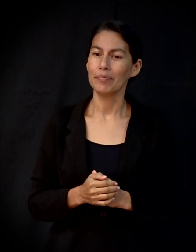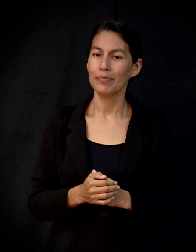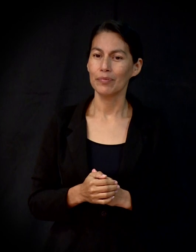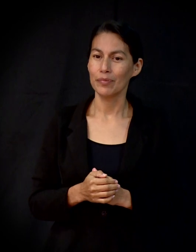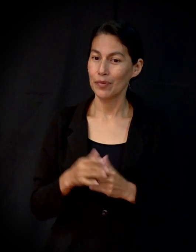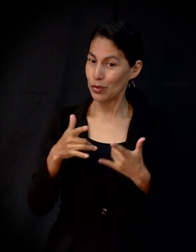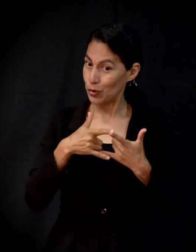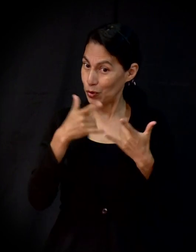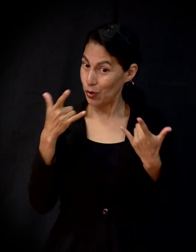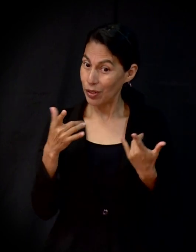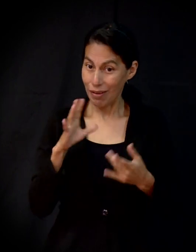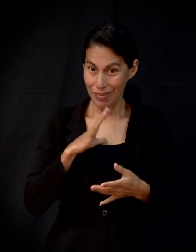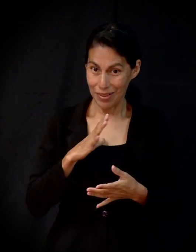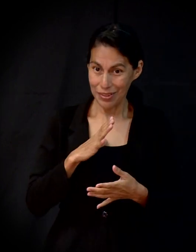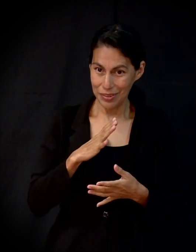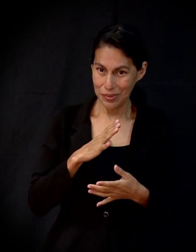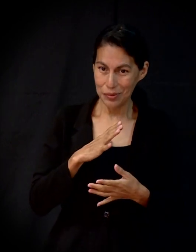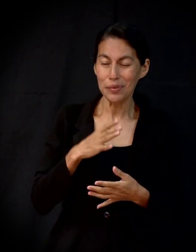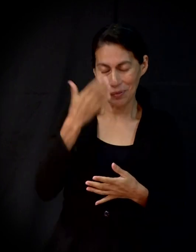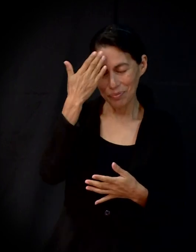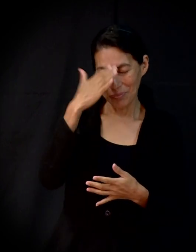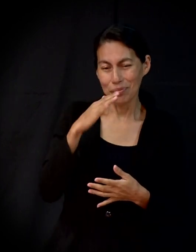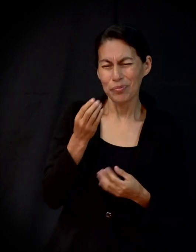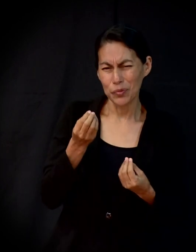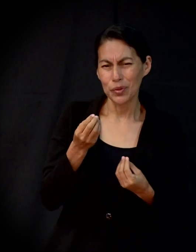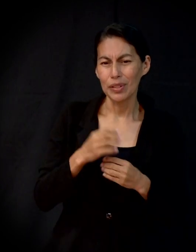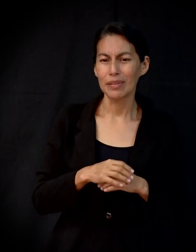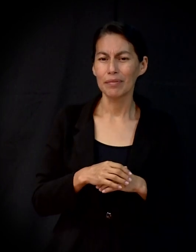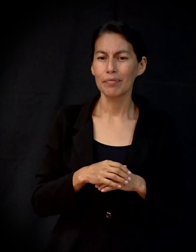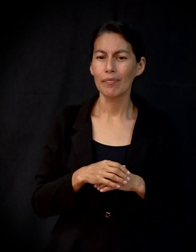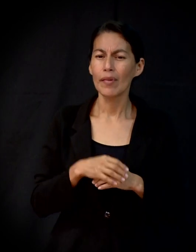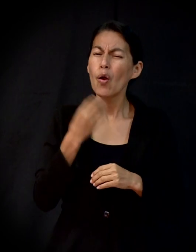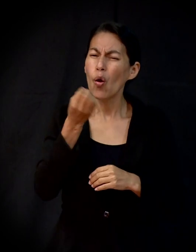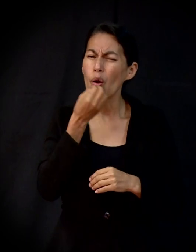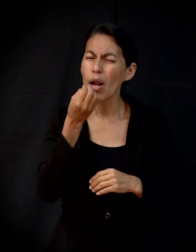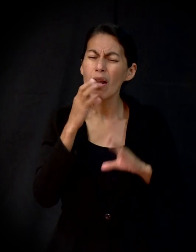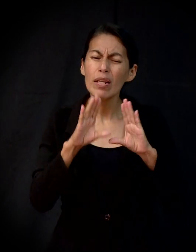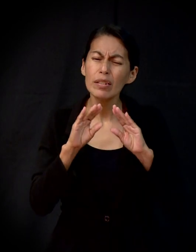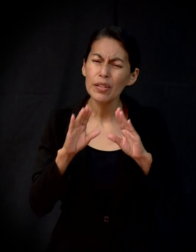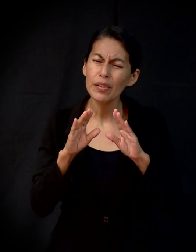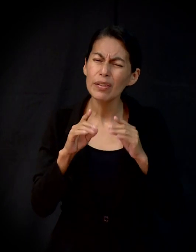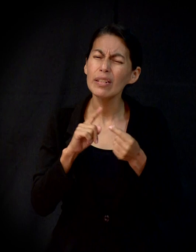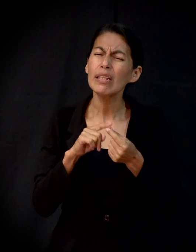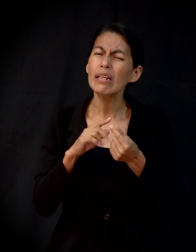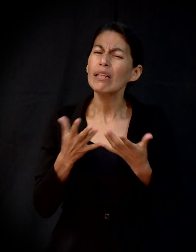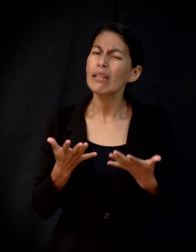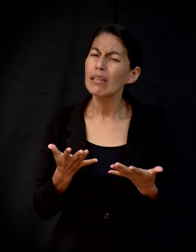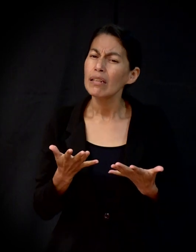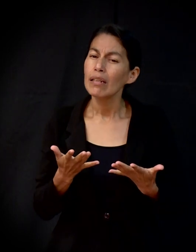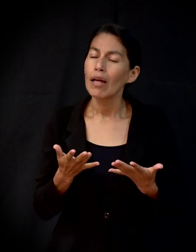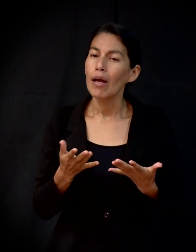anécdota. Yo sé que tienes muchas anécdotas de oración. ¿Qué te enseñó a orar?